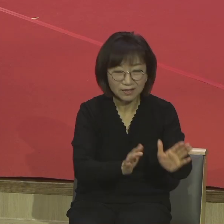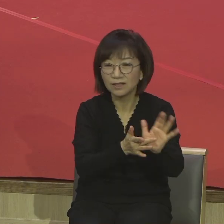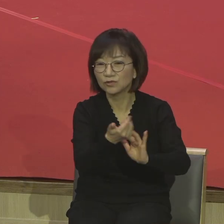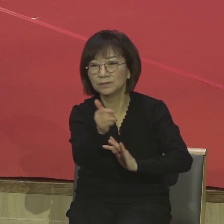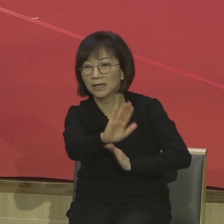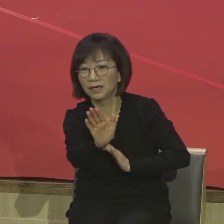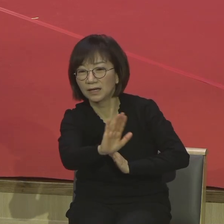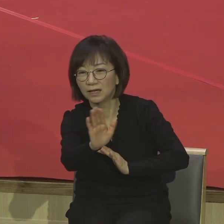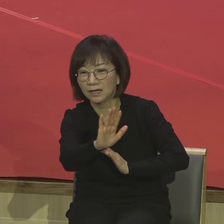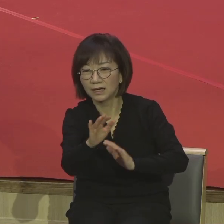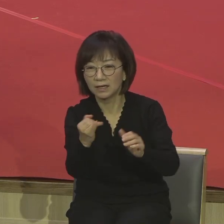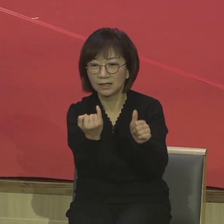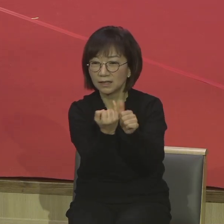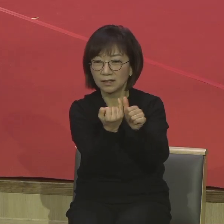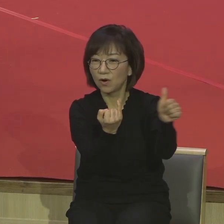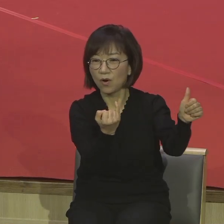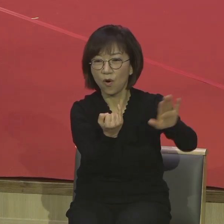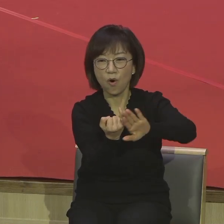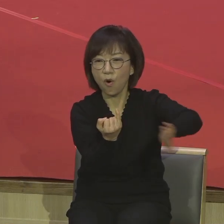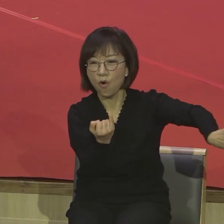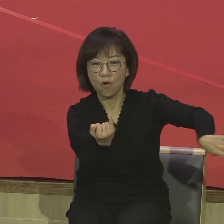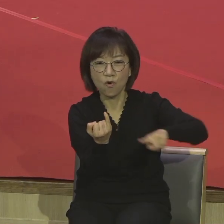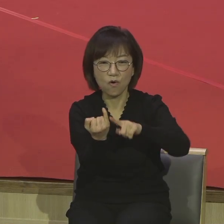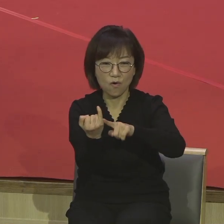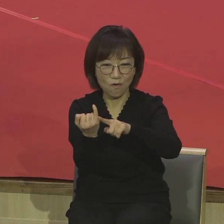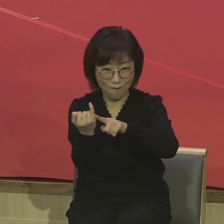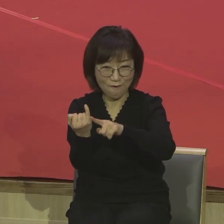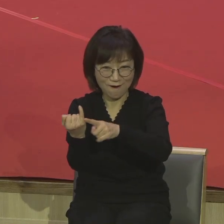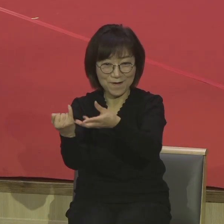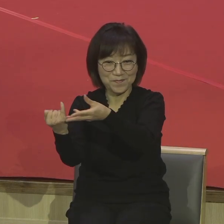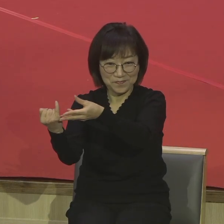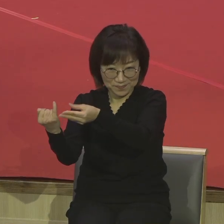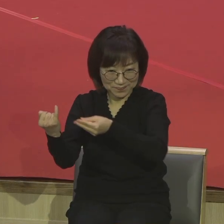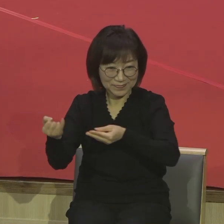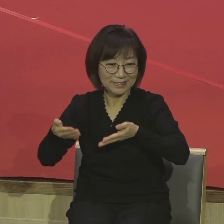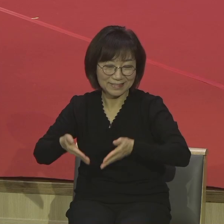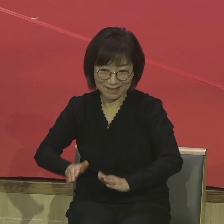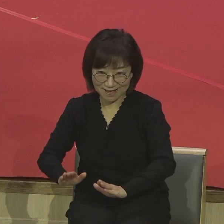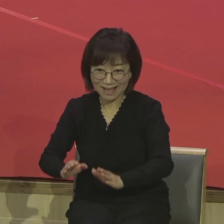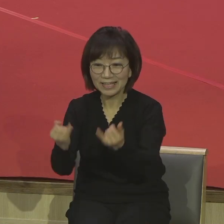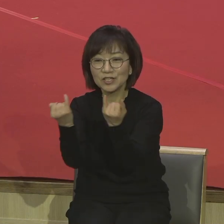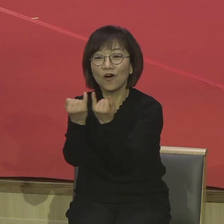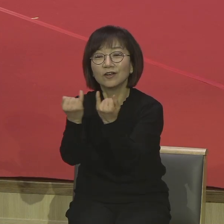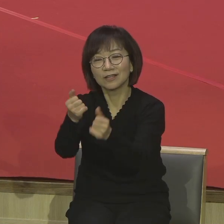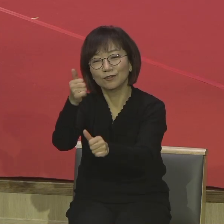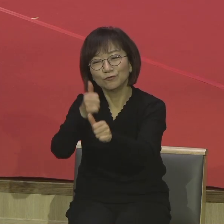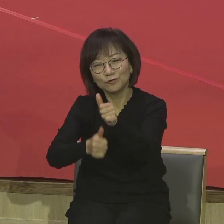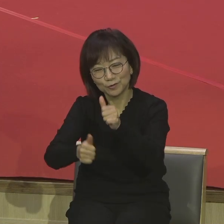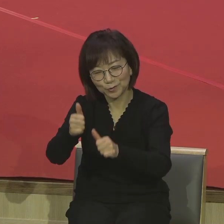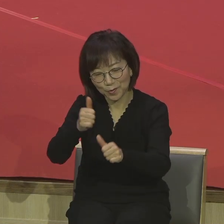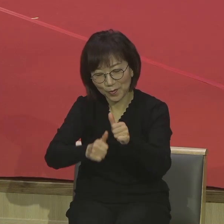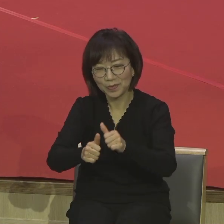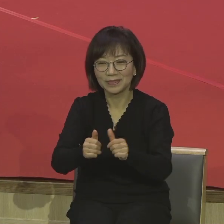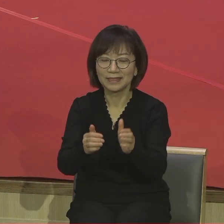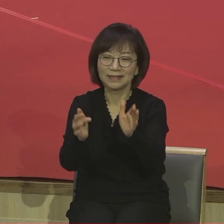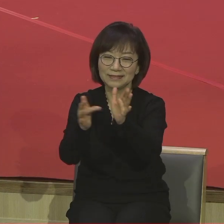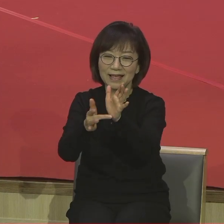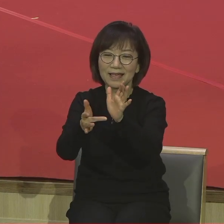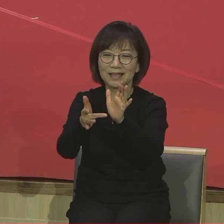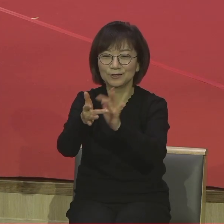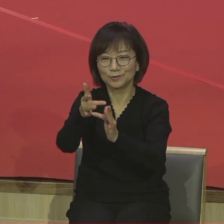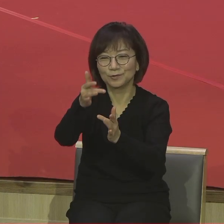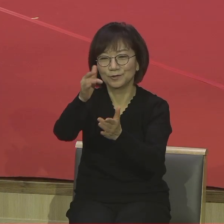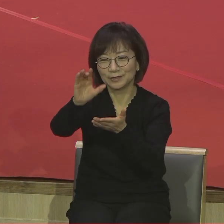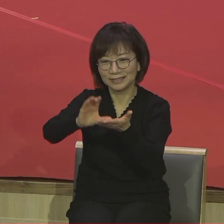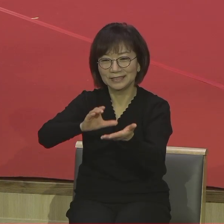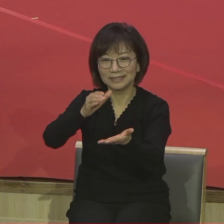잉태되었다. 이런 인간 구원의 조건을 만족시키는 분은 여자의 후손으로 오신